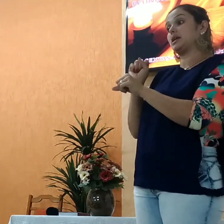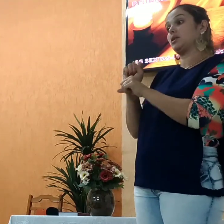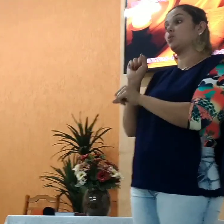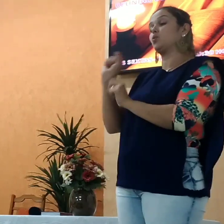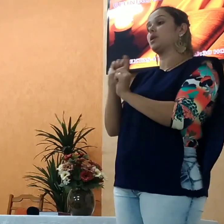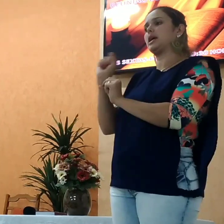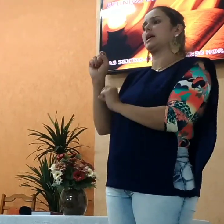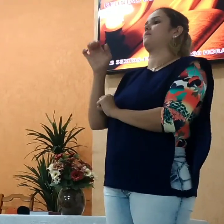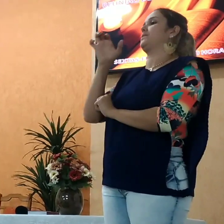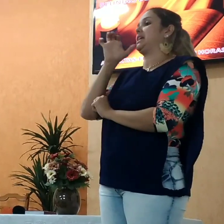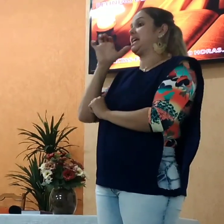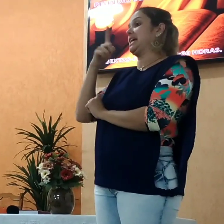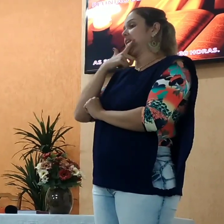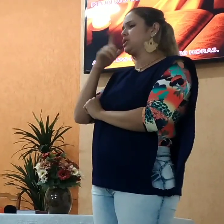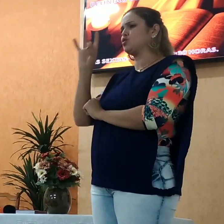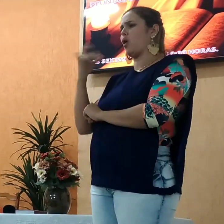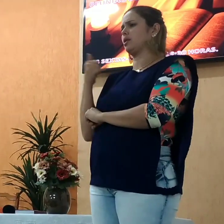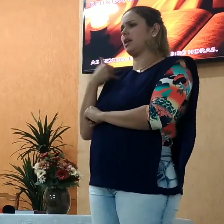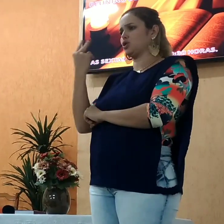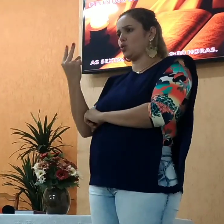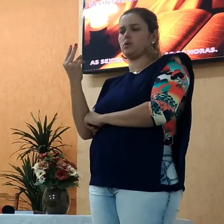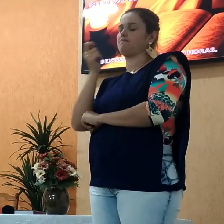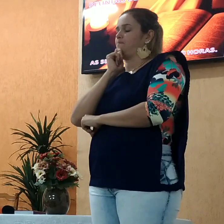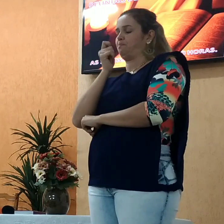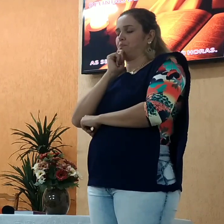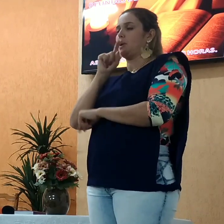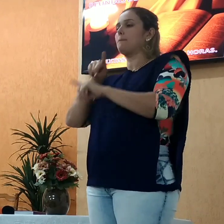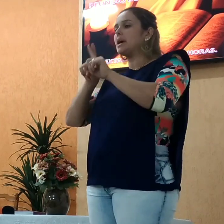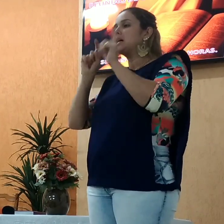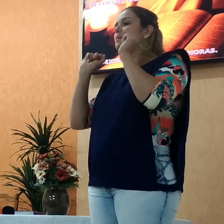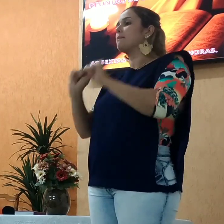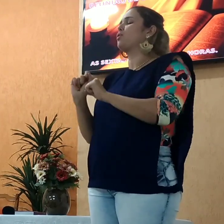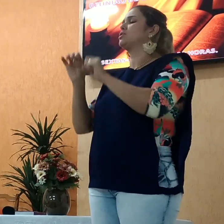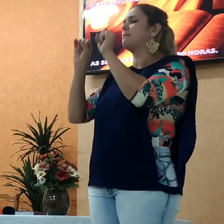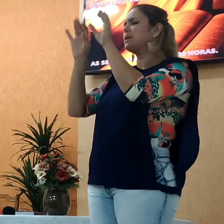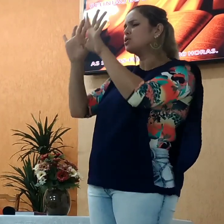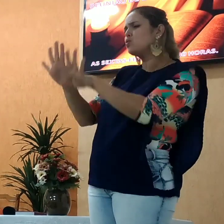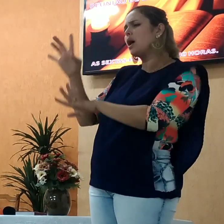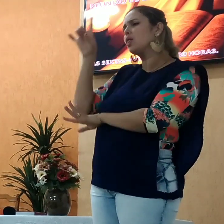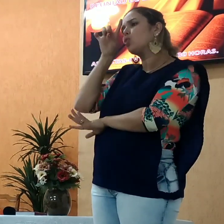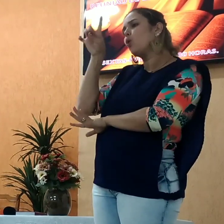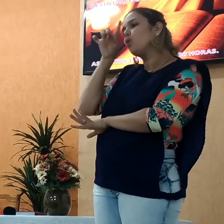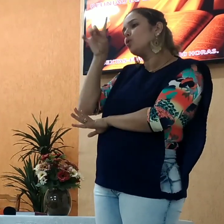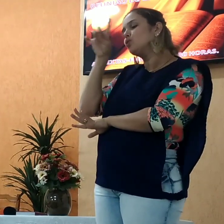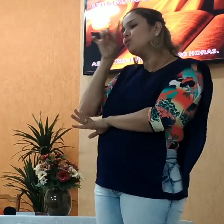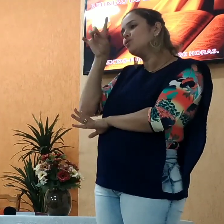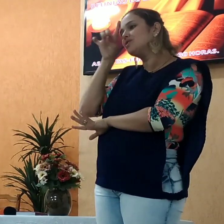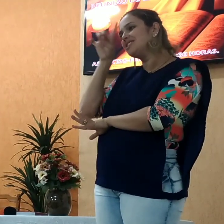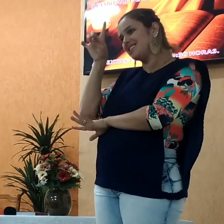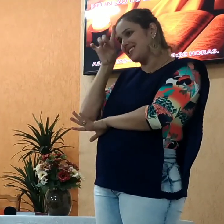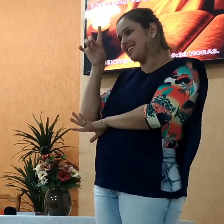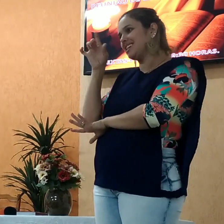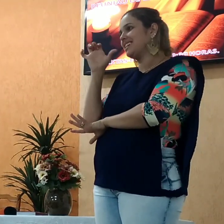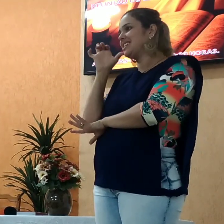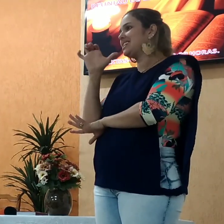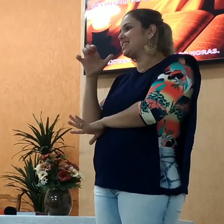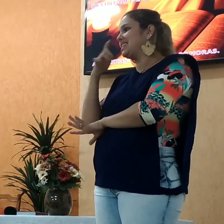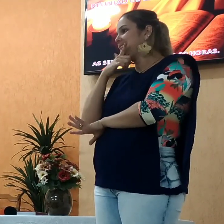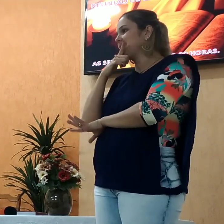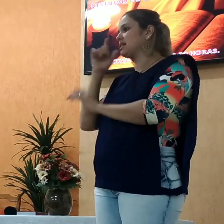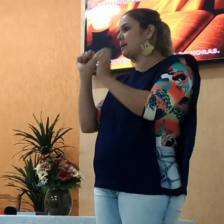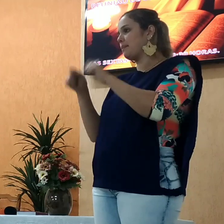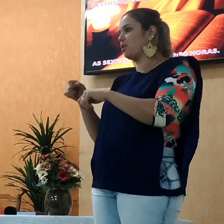complete somente 2 anos, mas o Senhor possa estar abençoando dia após dia, que a Elisa possa estar crescendo na